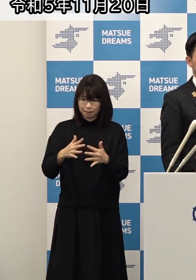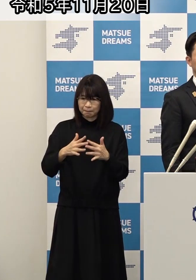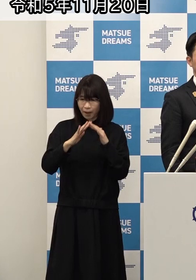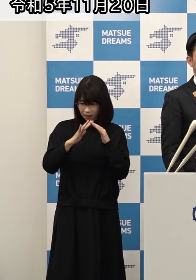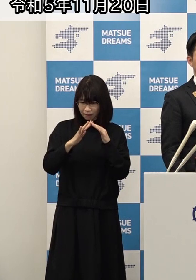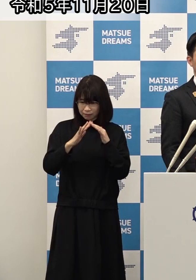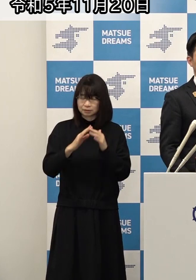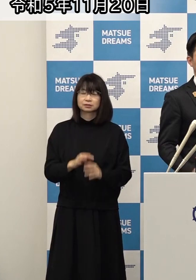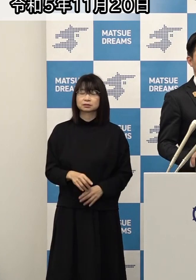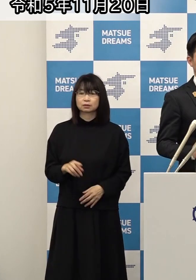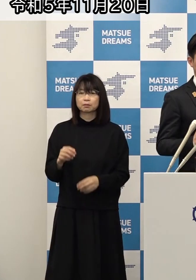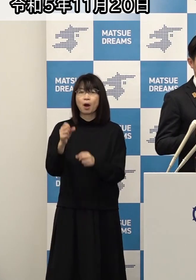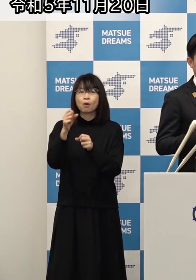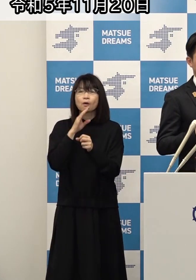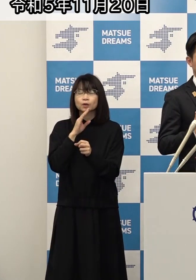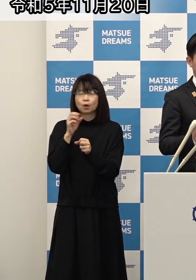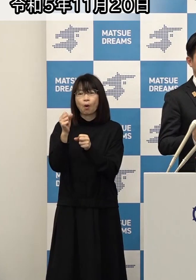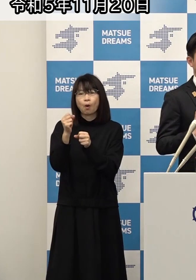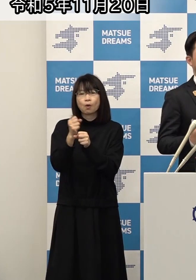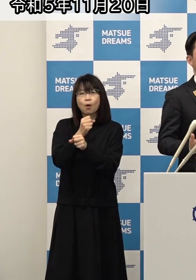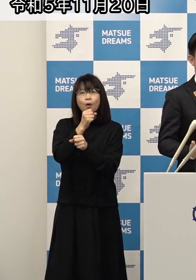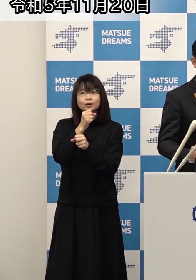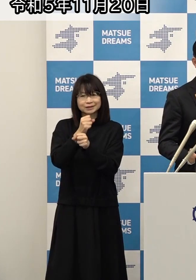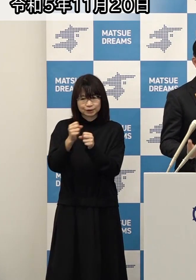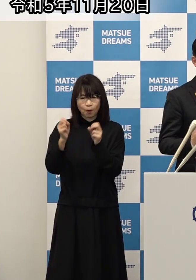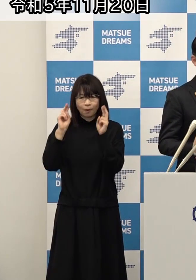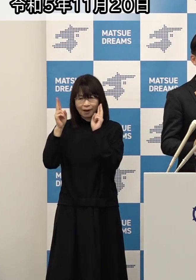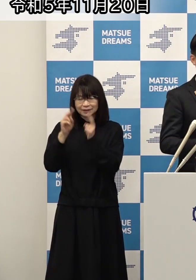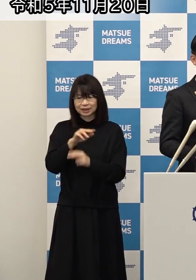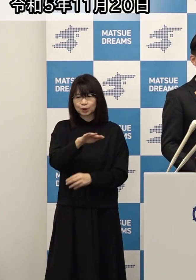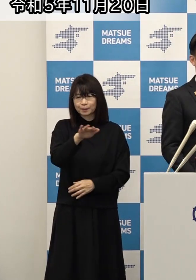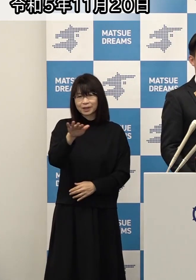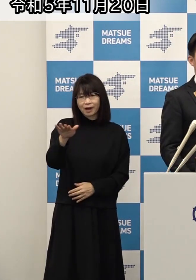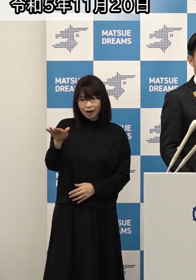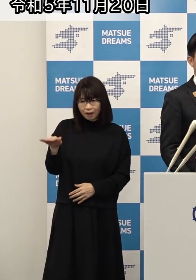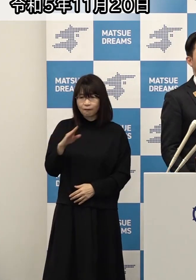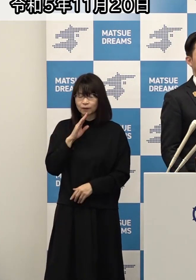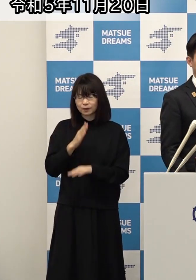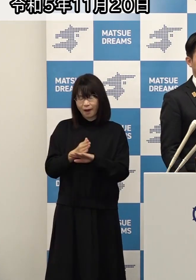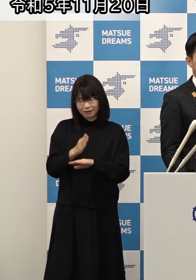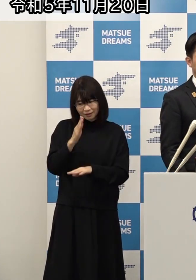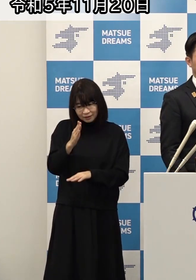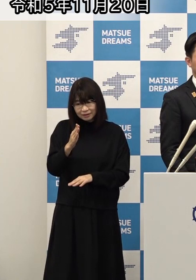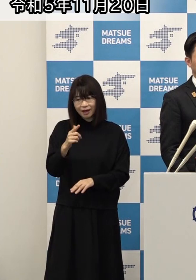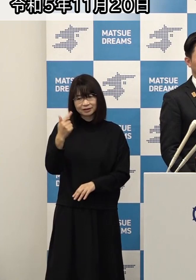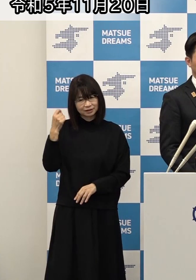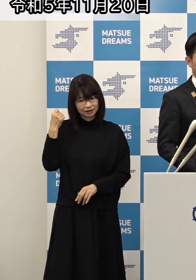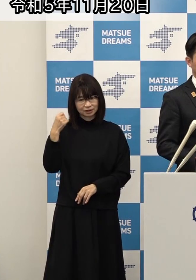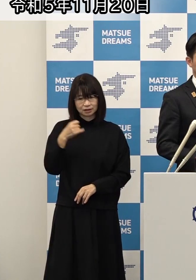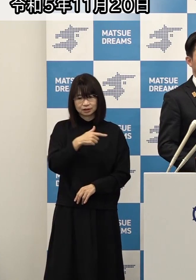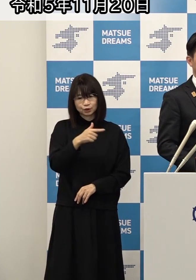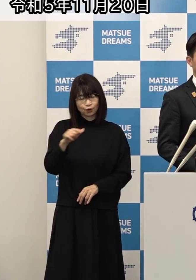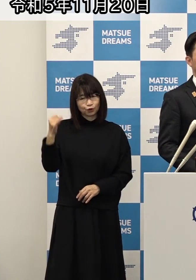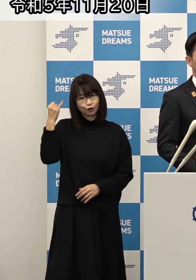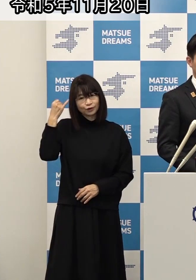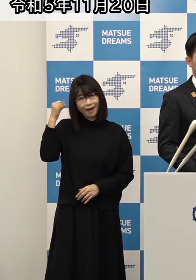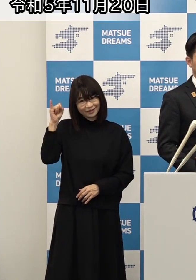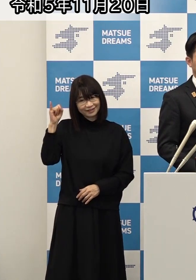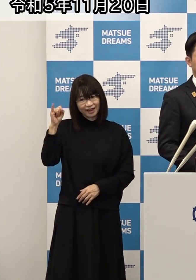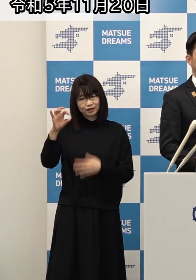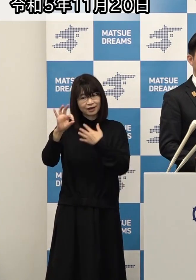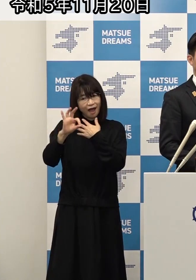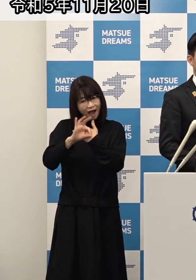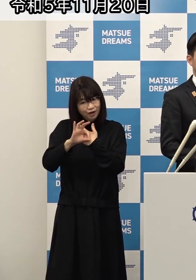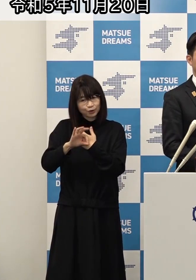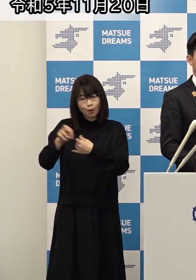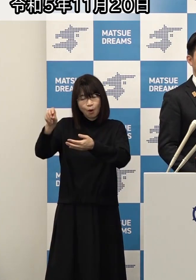んにも非常に私の立場からしてみるとありがたくてですね、日々いろんな提案をいただいて、できるだけこうコストが縮減できるような